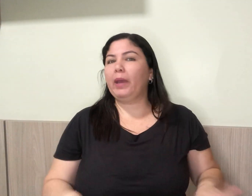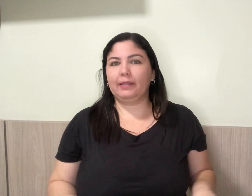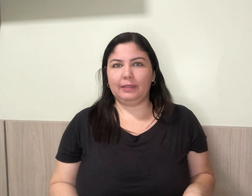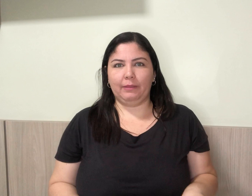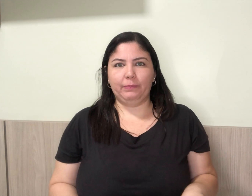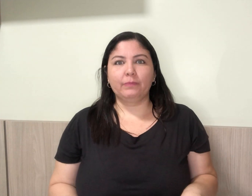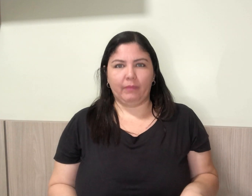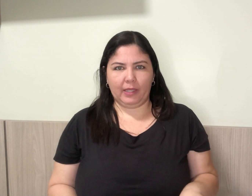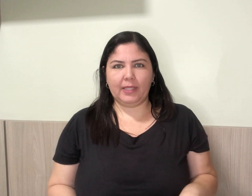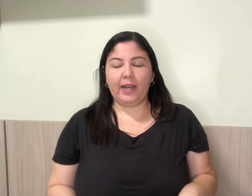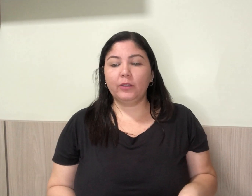ciumenta, certo?